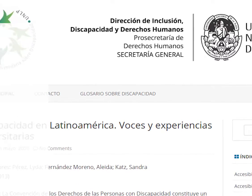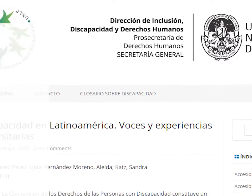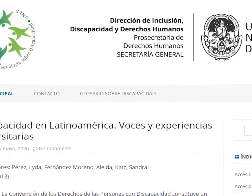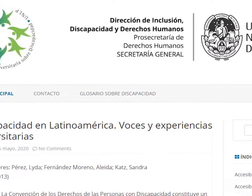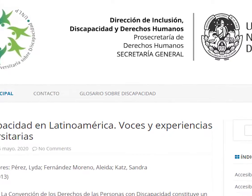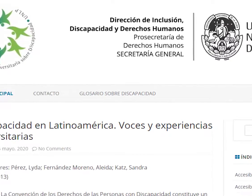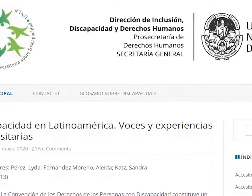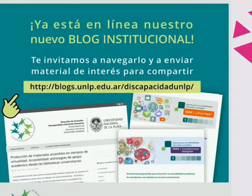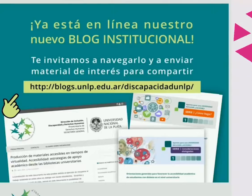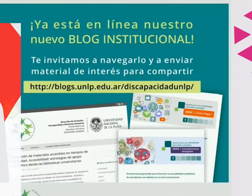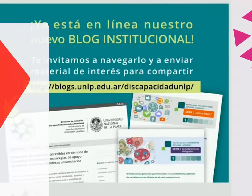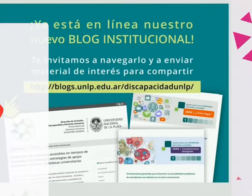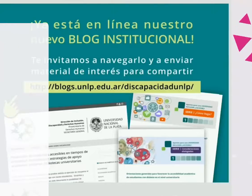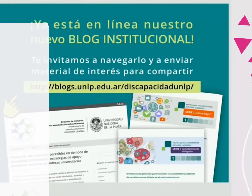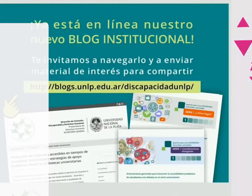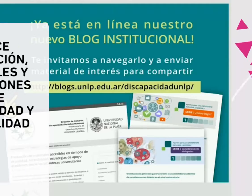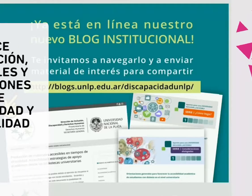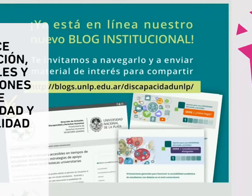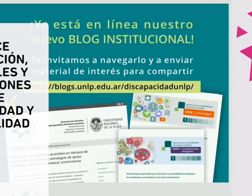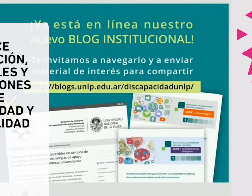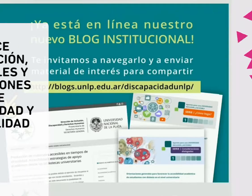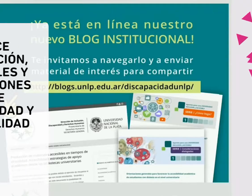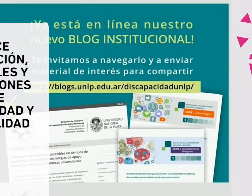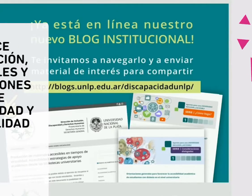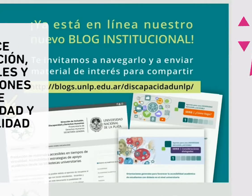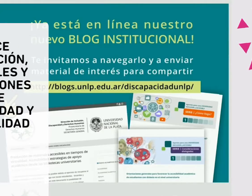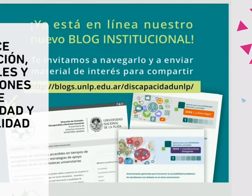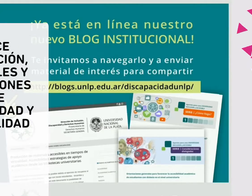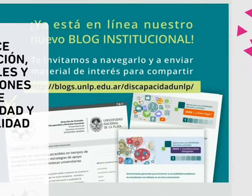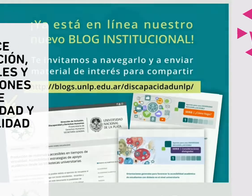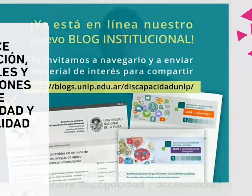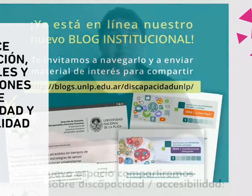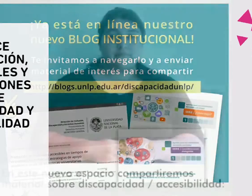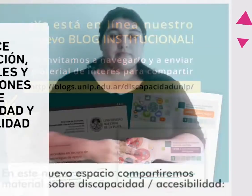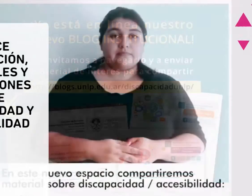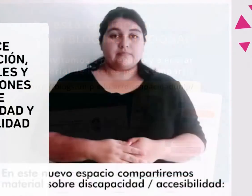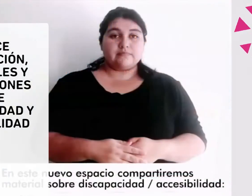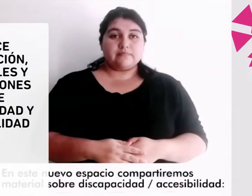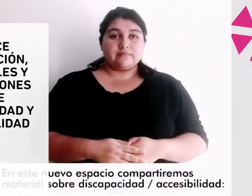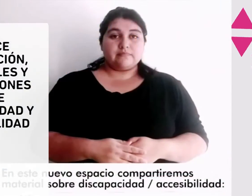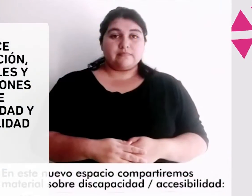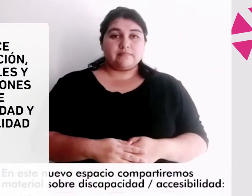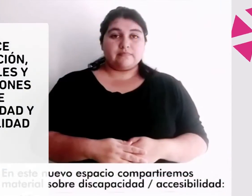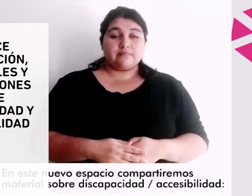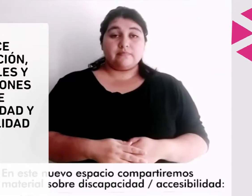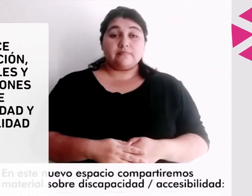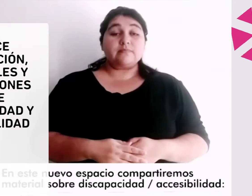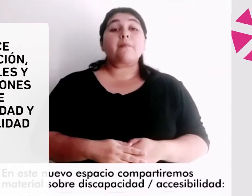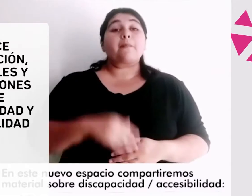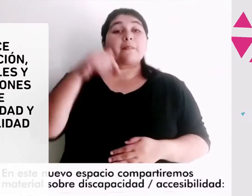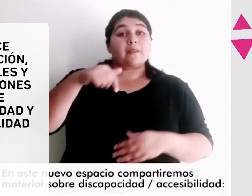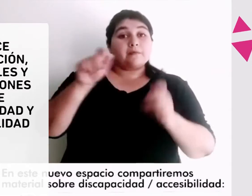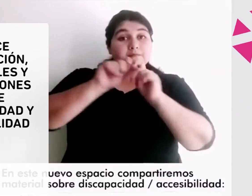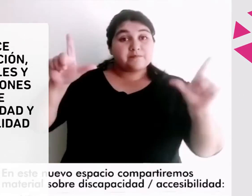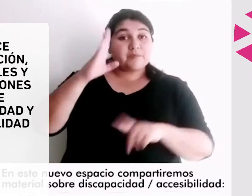un blog que en febrero de este año surgió por una iniciativa propia de la dirección